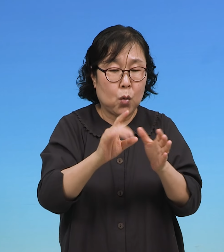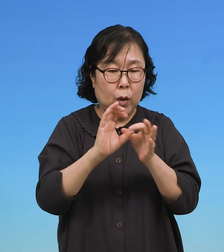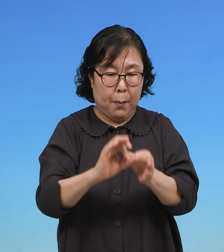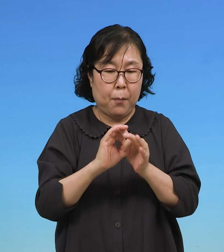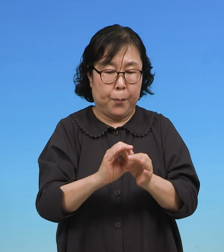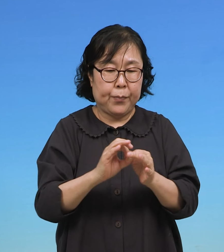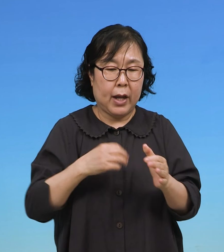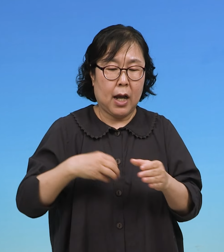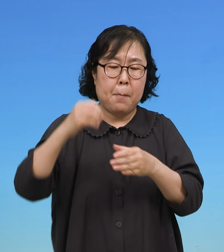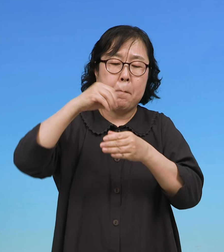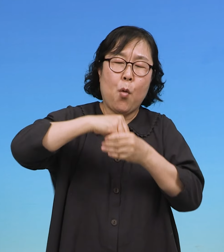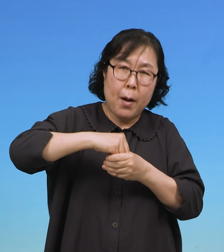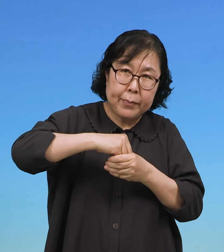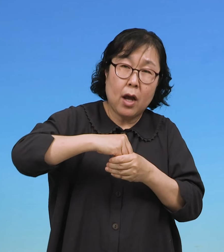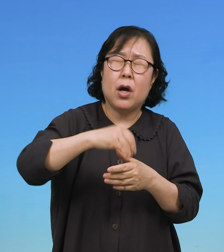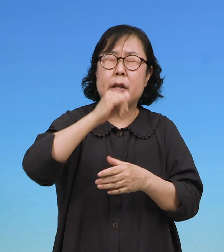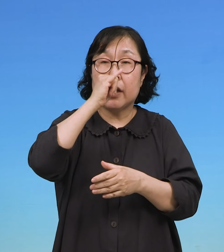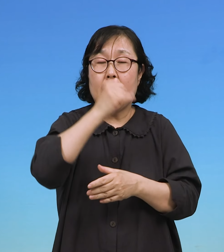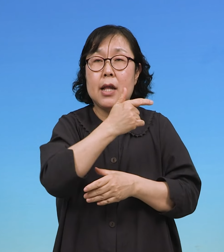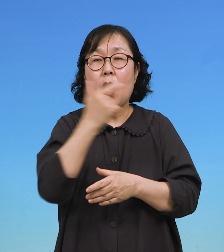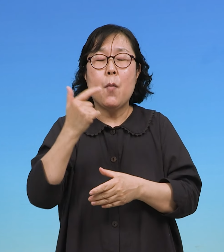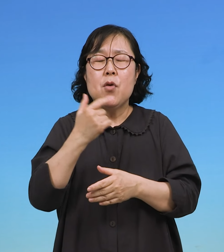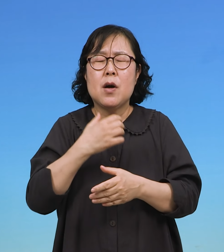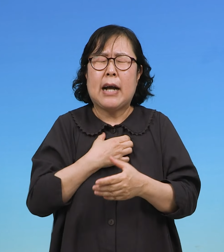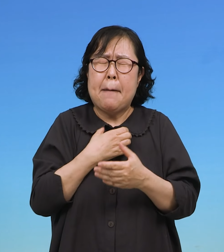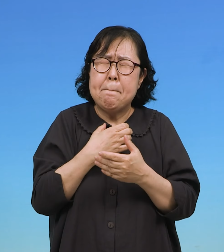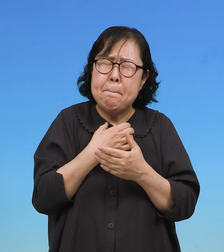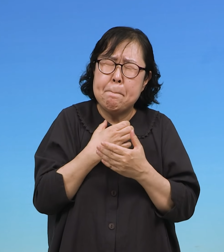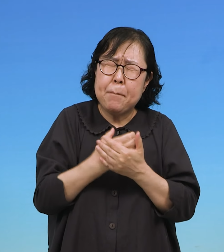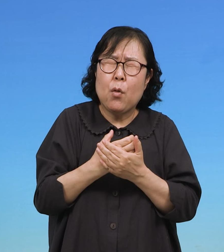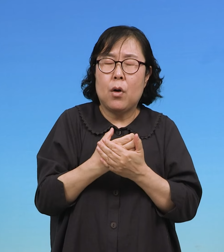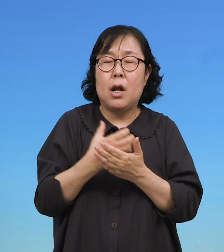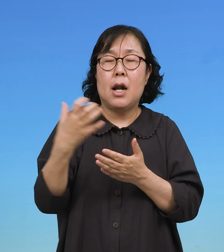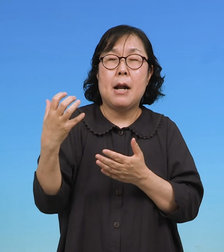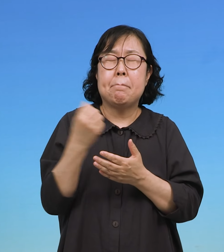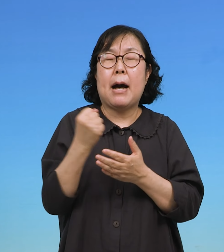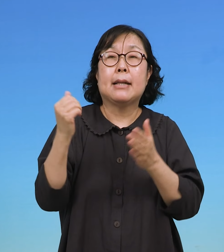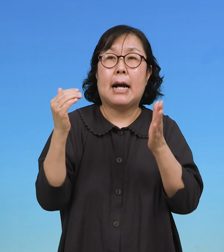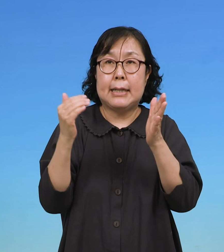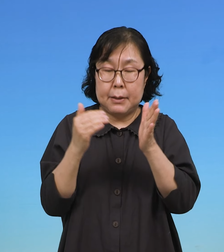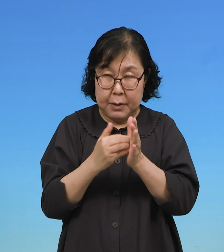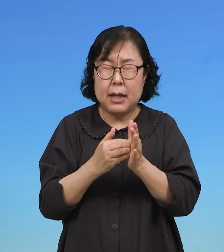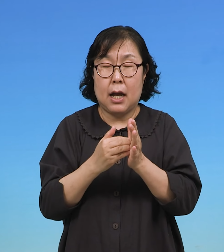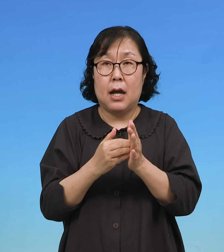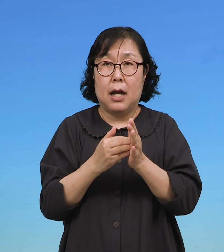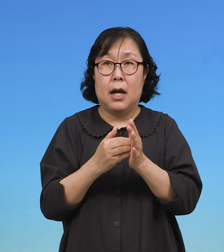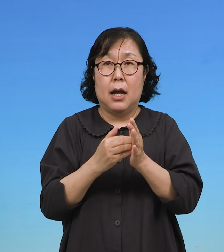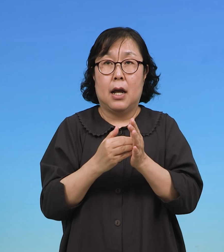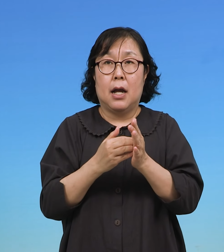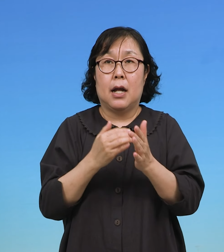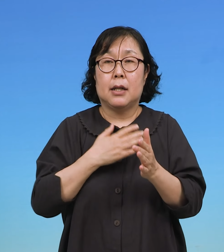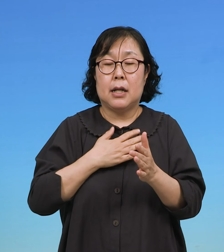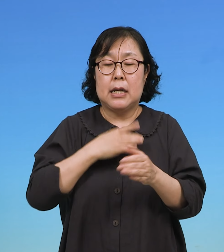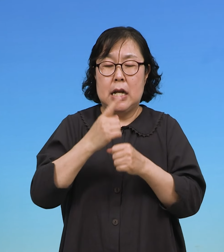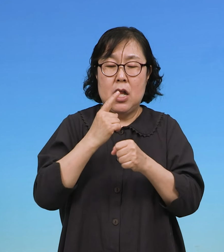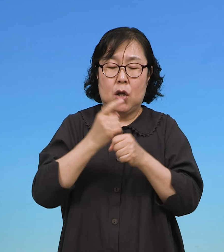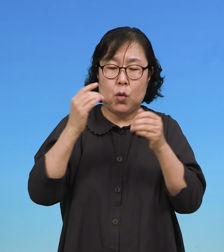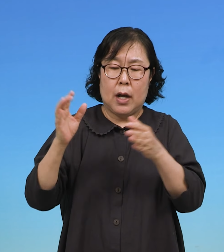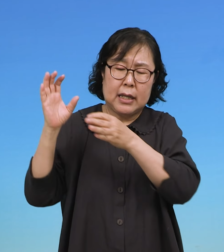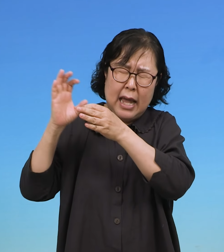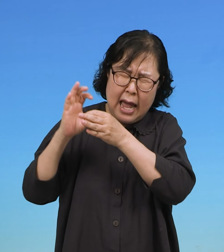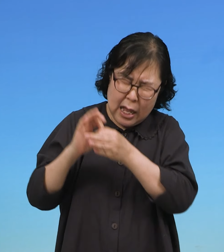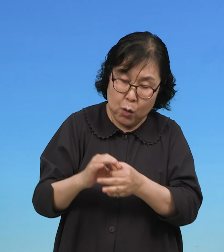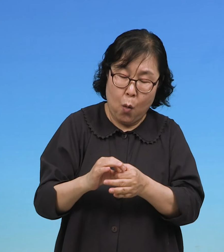들어있는 것만으로도 그 말로도 알 수 없는 17장에서의 아브라함이 겪었던 그 감격을 저도